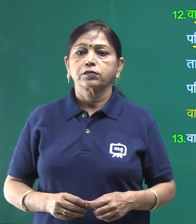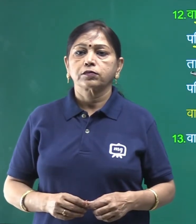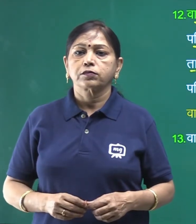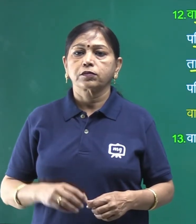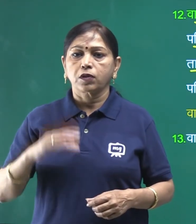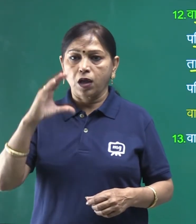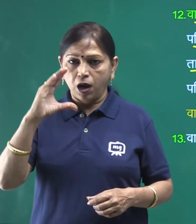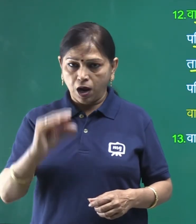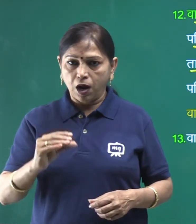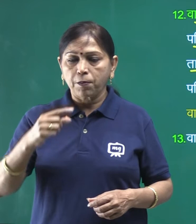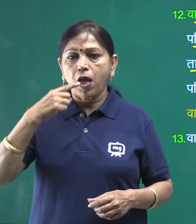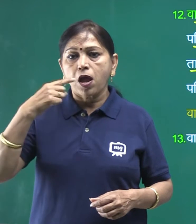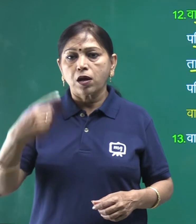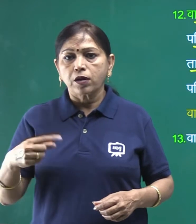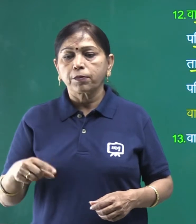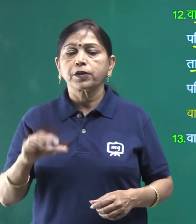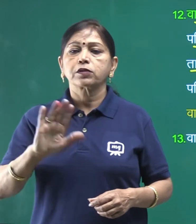कम तापमान पर